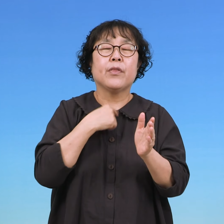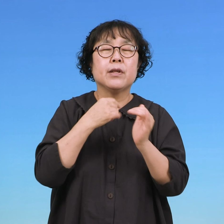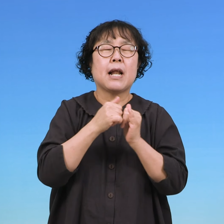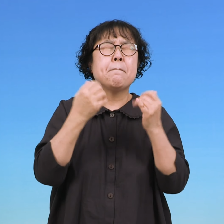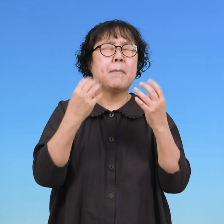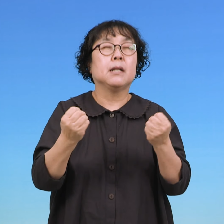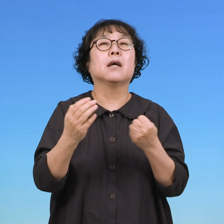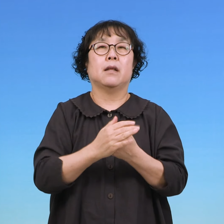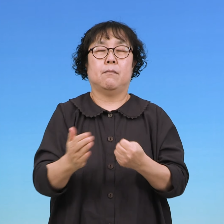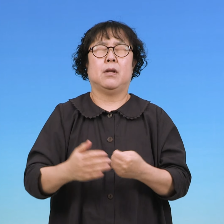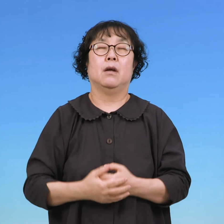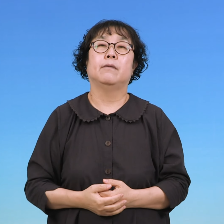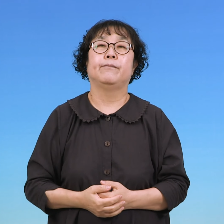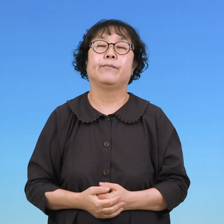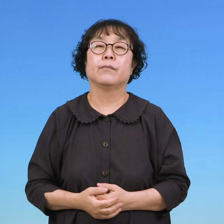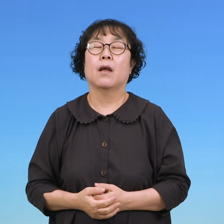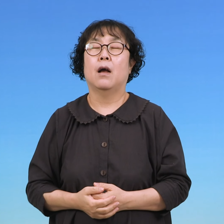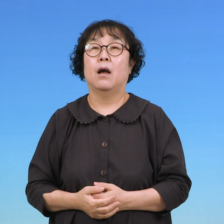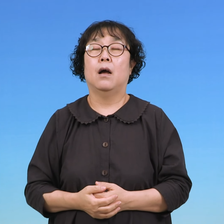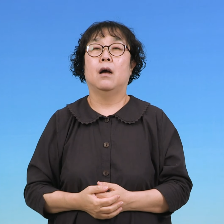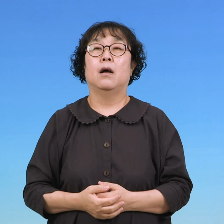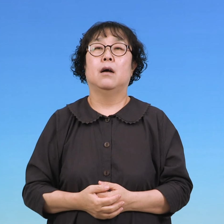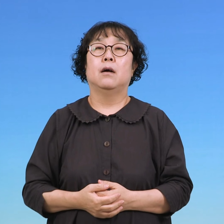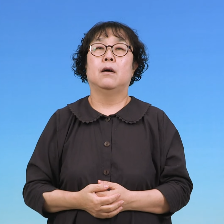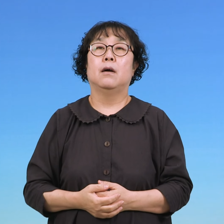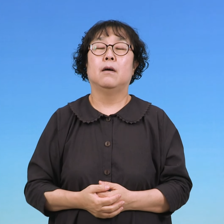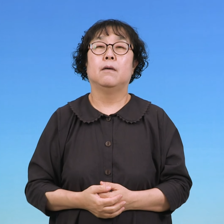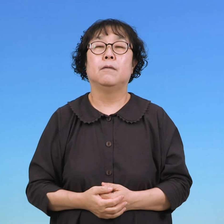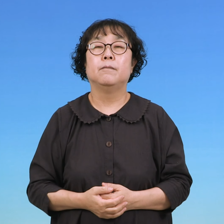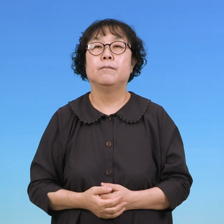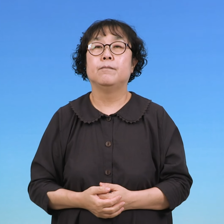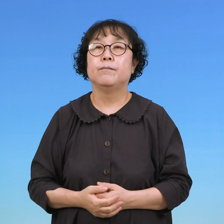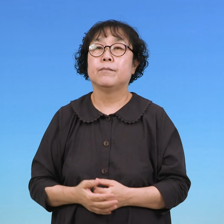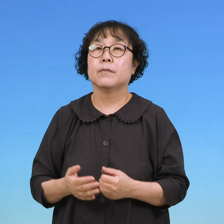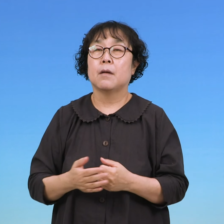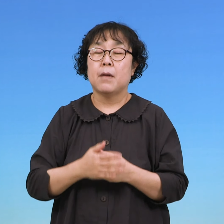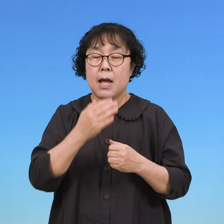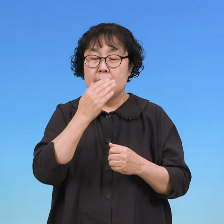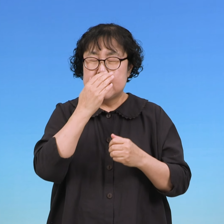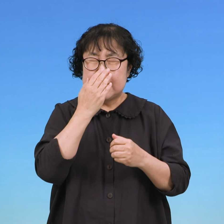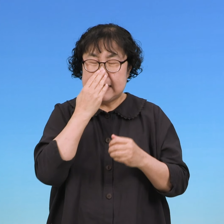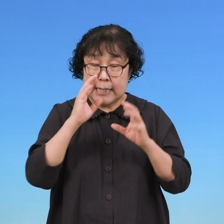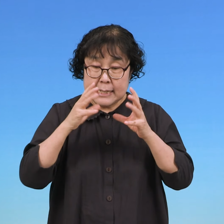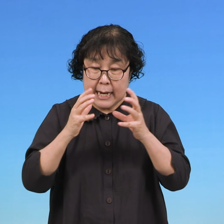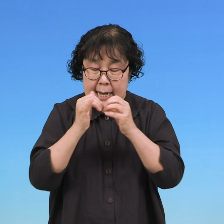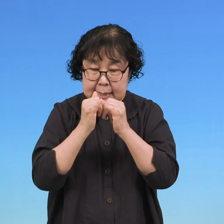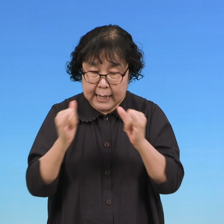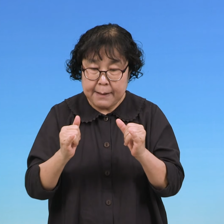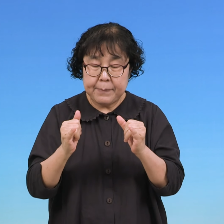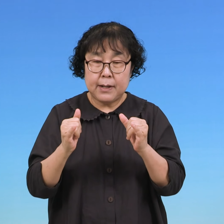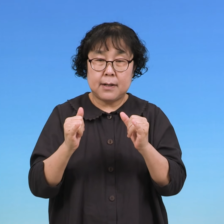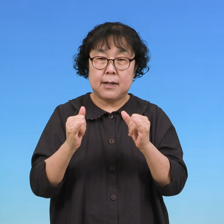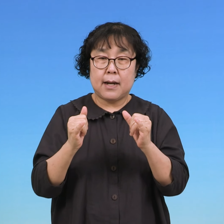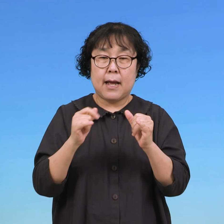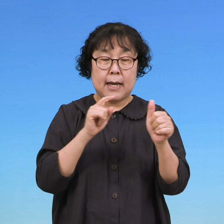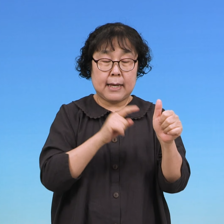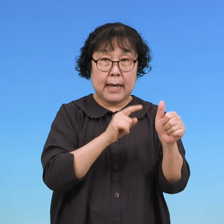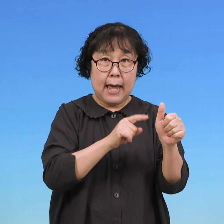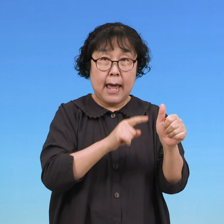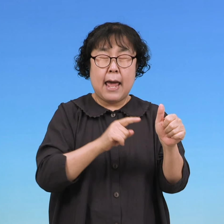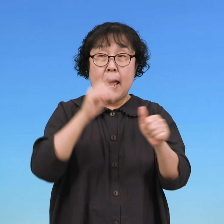그래서 오늘 본문을 중심으로 보면은 하나님께서는 이런 타락한 이스라엘 백성들을 향하여 아모스 선지자를